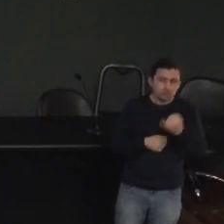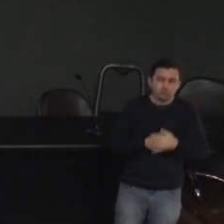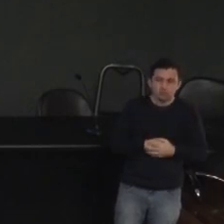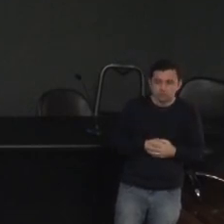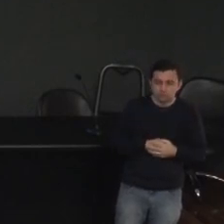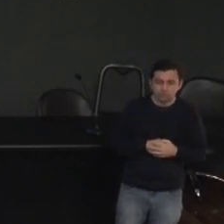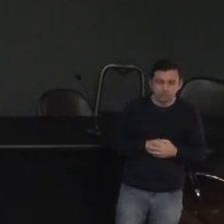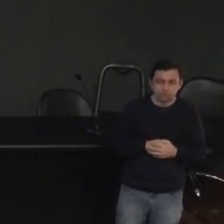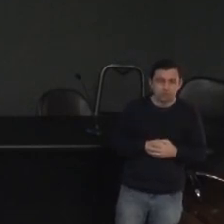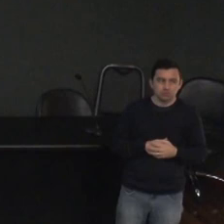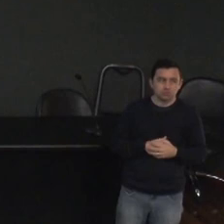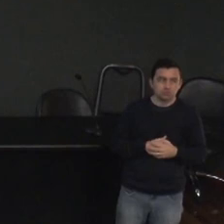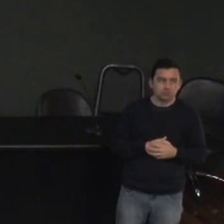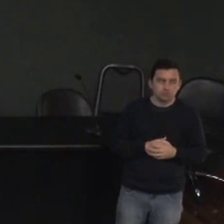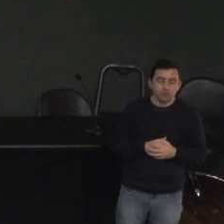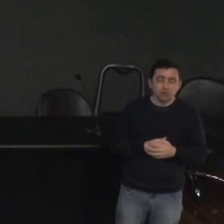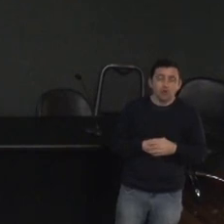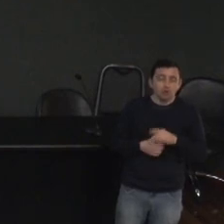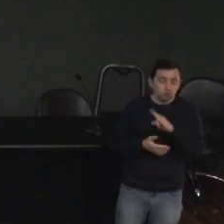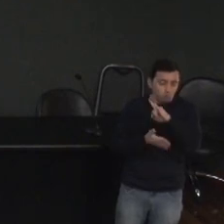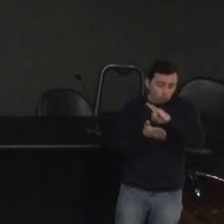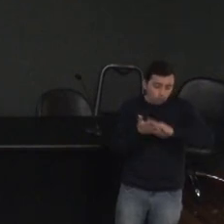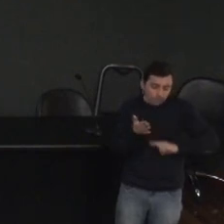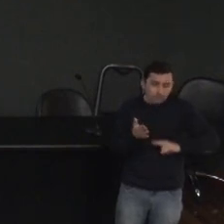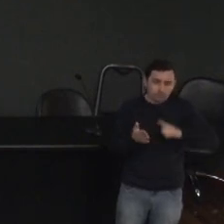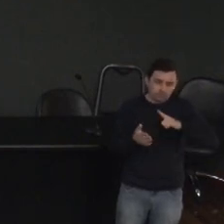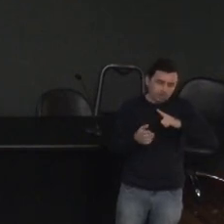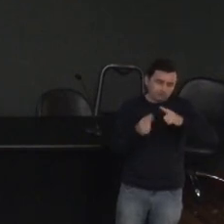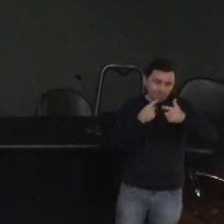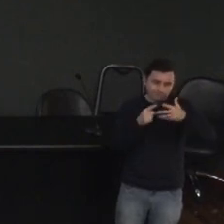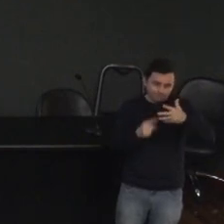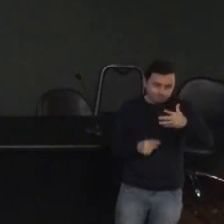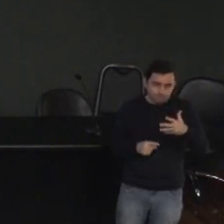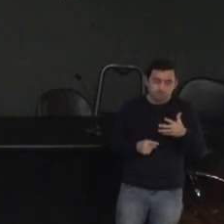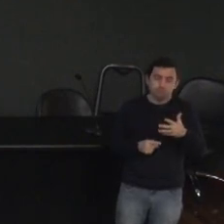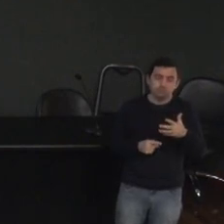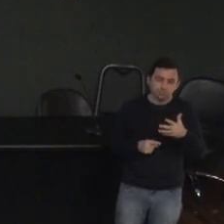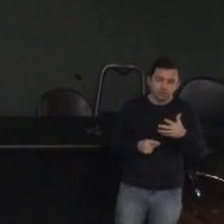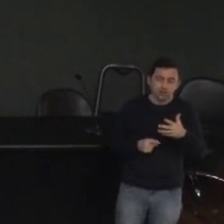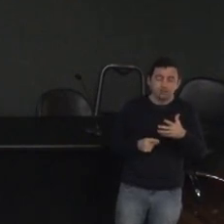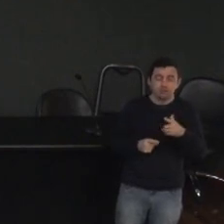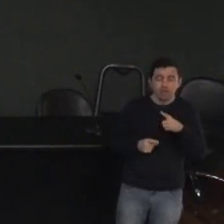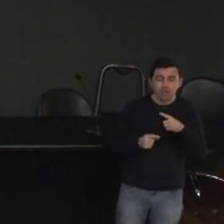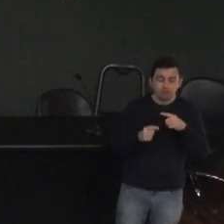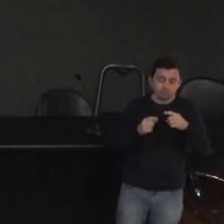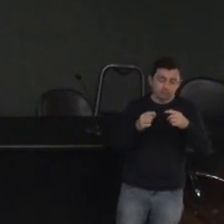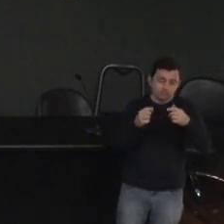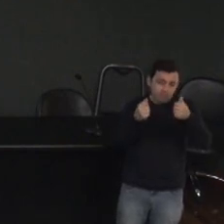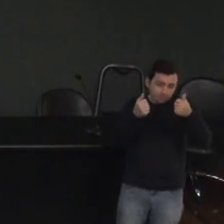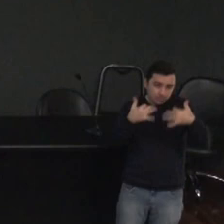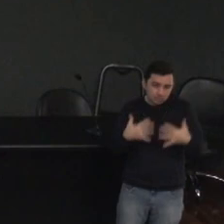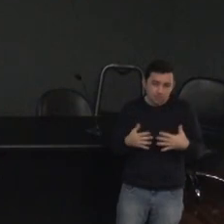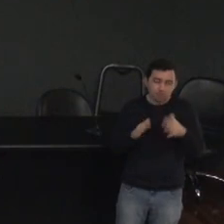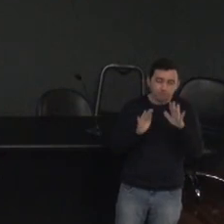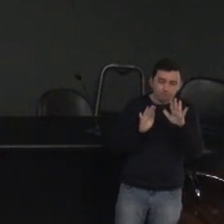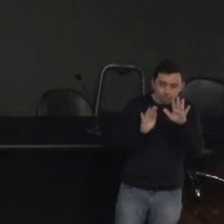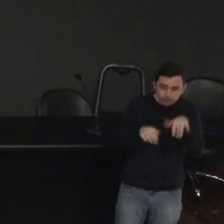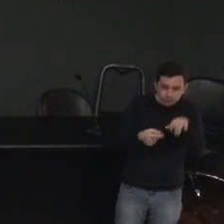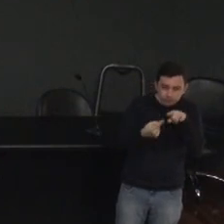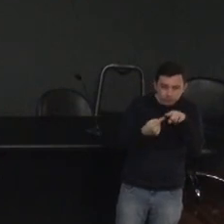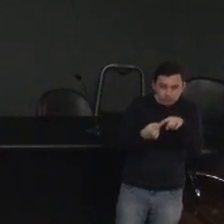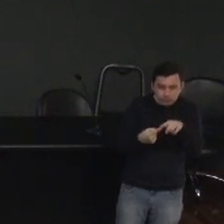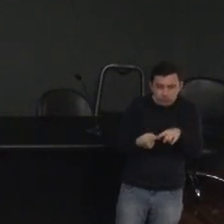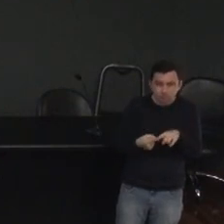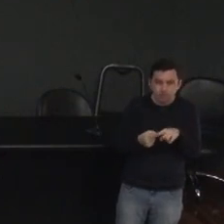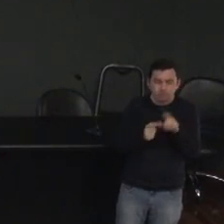então o documento vai elencar descrição e finalidade do tratamento forma de coleta de dados